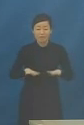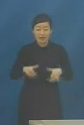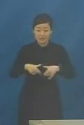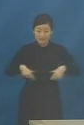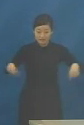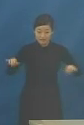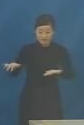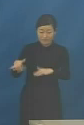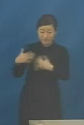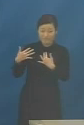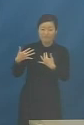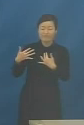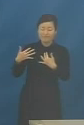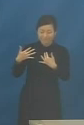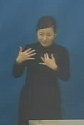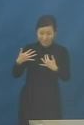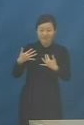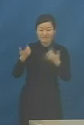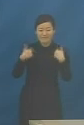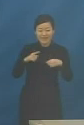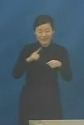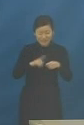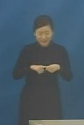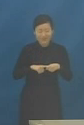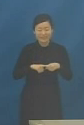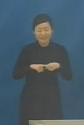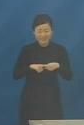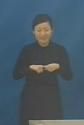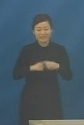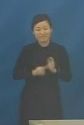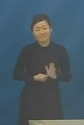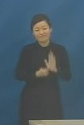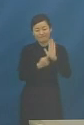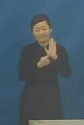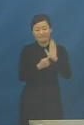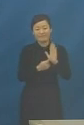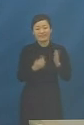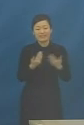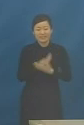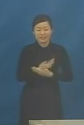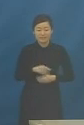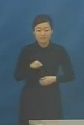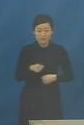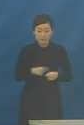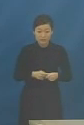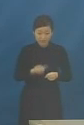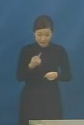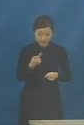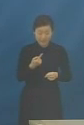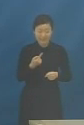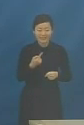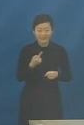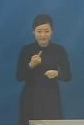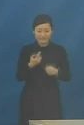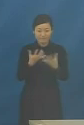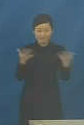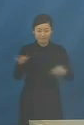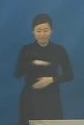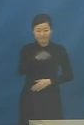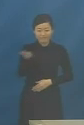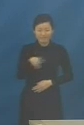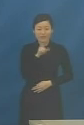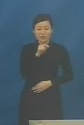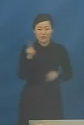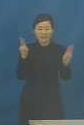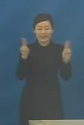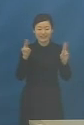れる風物詩になってきましたぜひええまあこれを契機にしてですねエマ多くの方々にとて中に